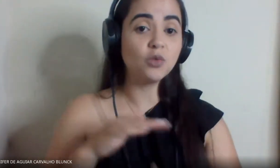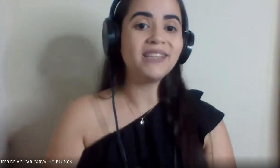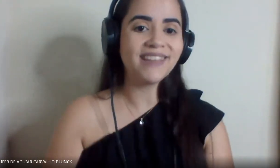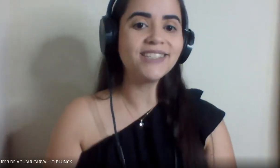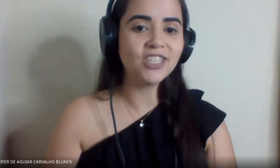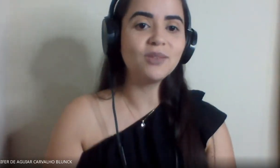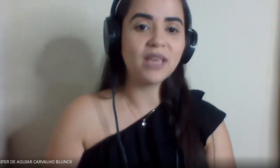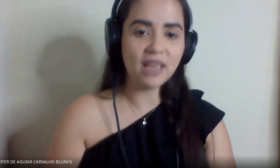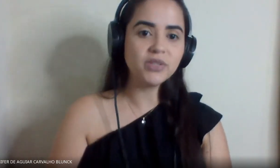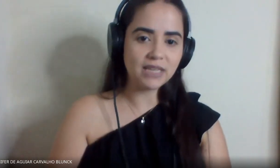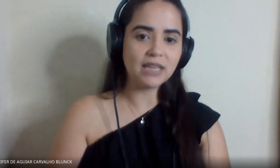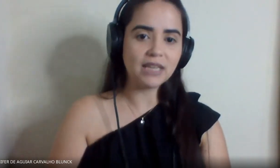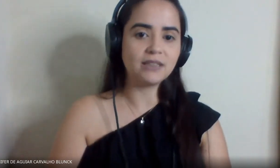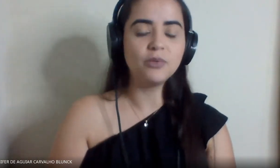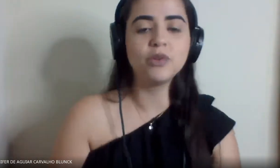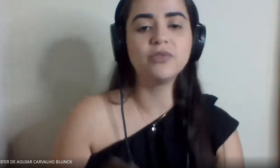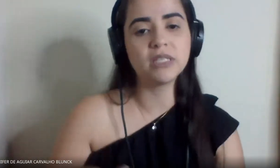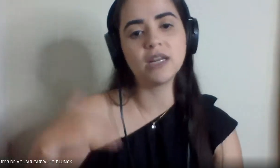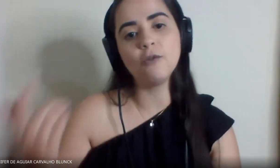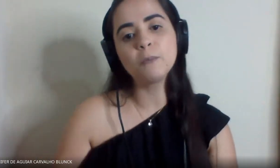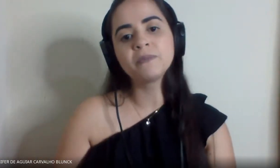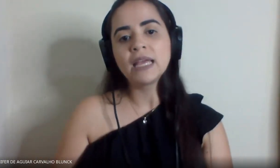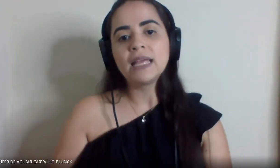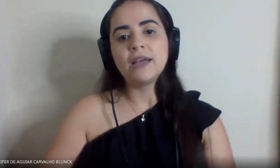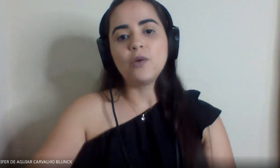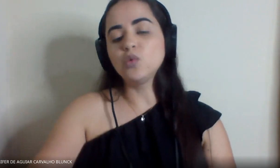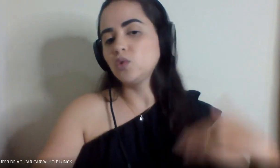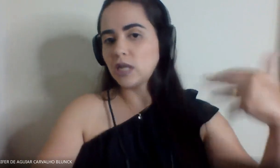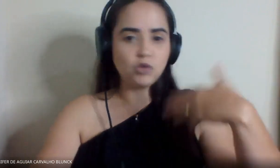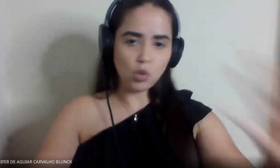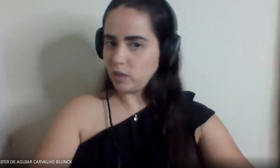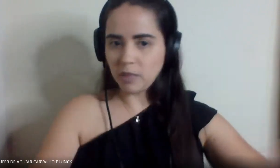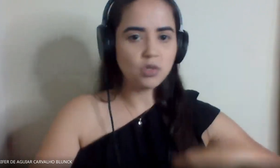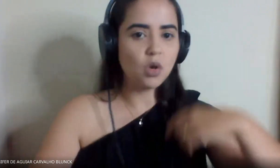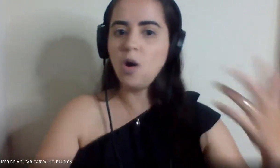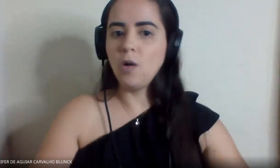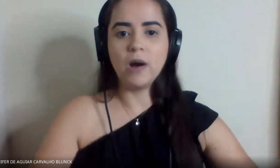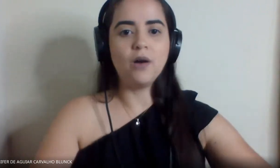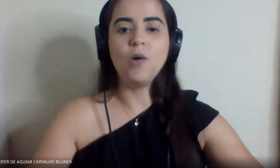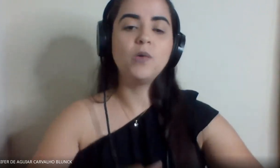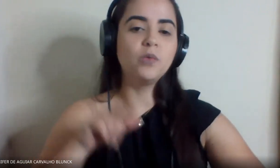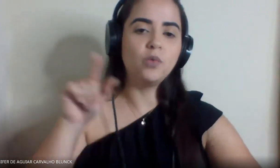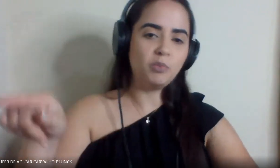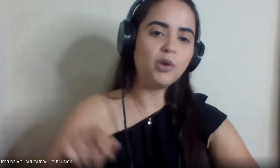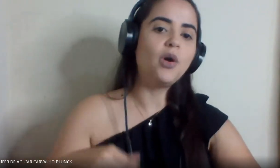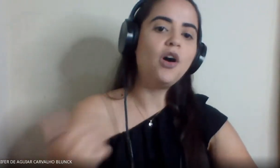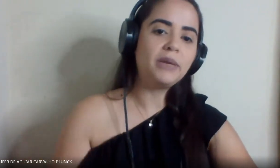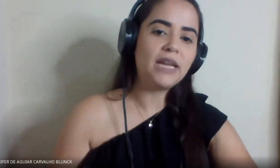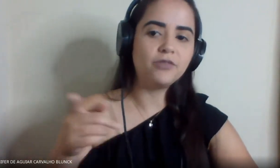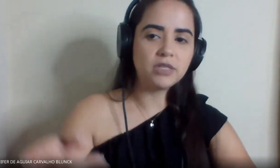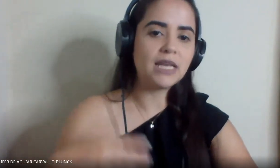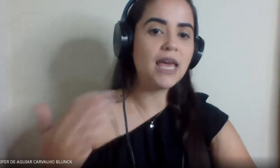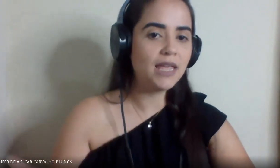fica subentendido que é você. Quando você não usa o sinal de outra pessoa ou o